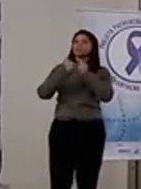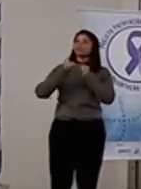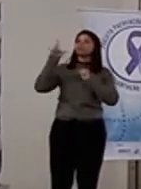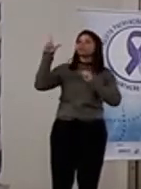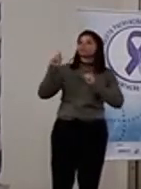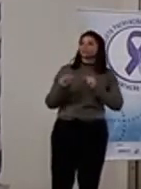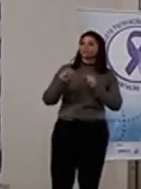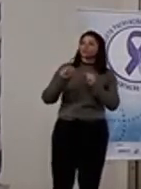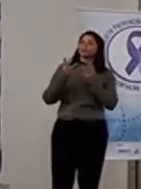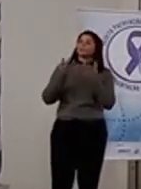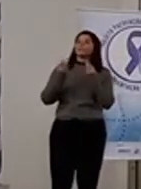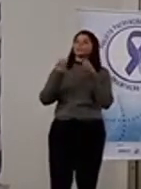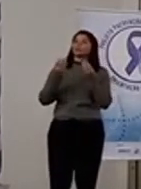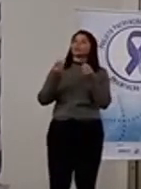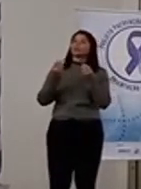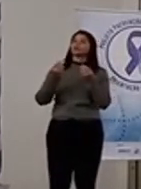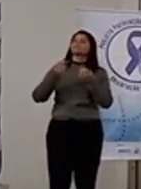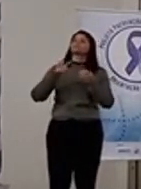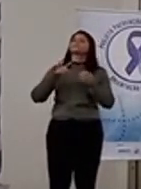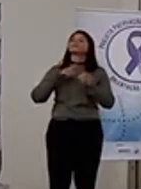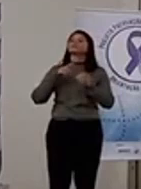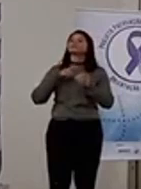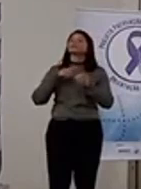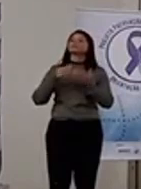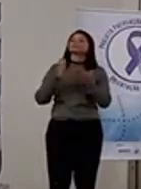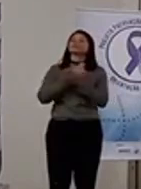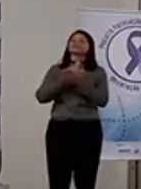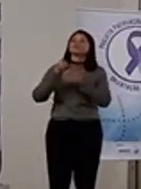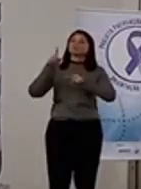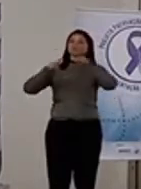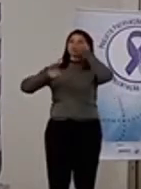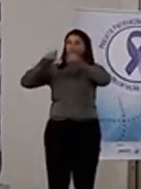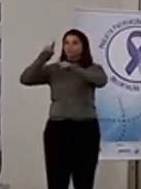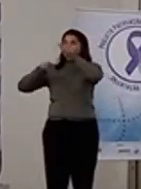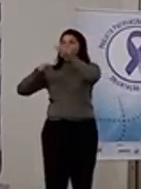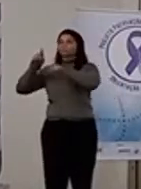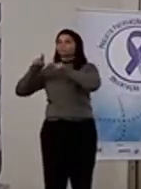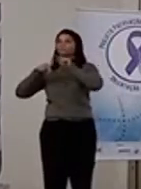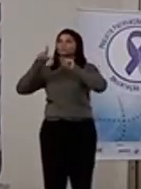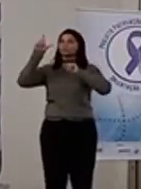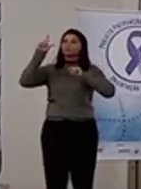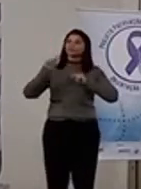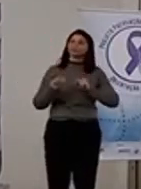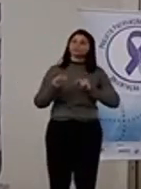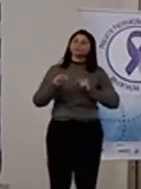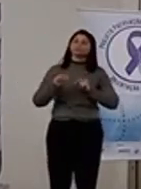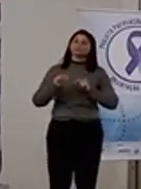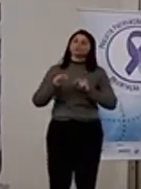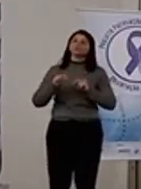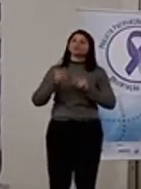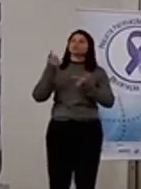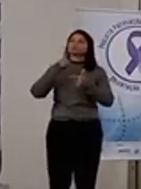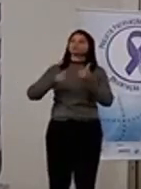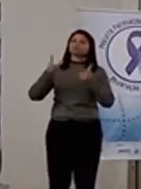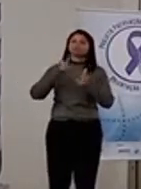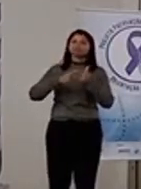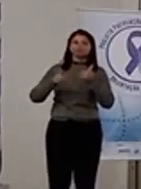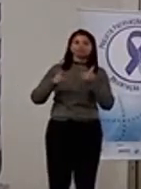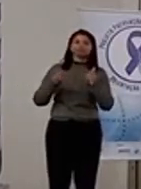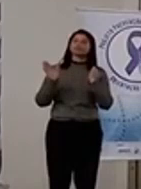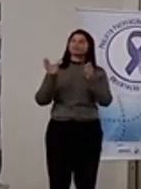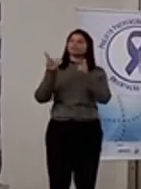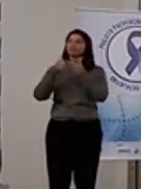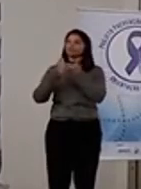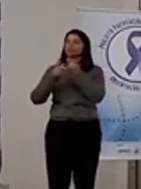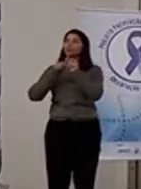isso que a frequência fica muito baixa. Como, por exemplo, colocar o ácido fólico na farinha fez cair muito a frequência de defeitos de fechamento do tubo neural,